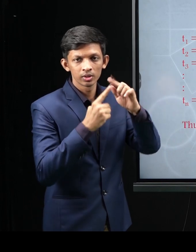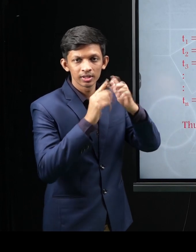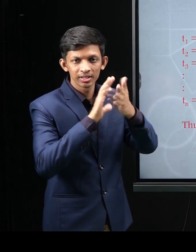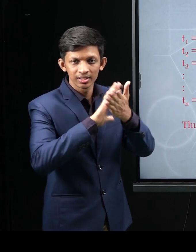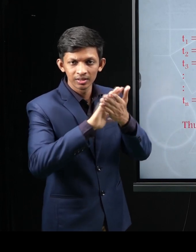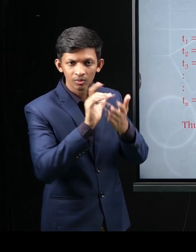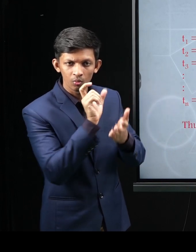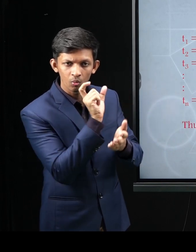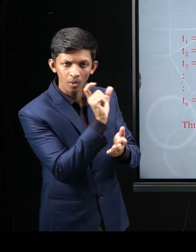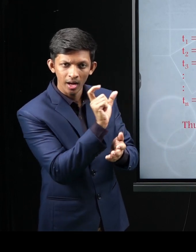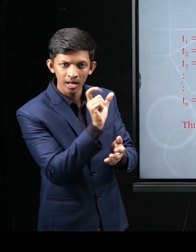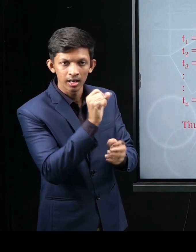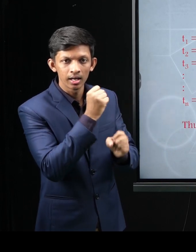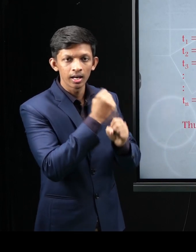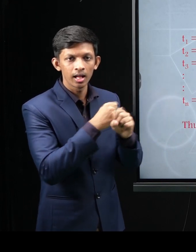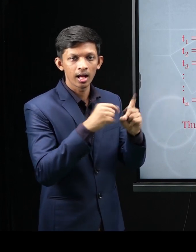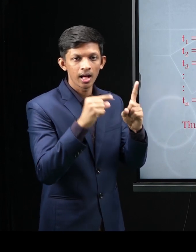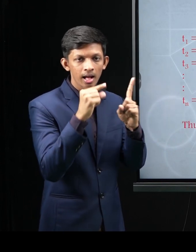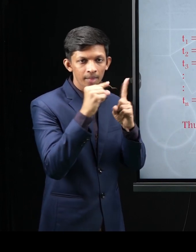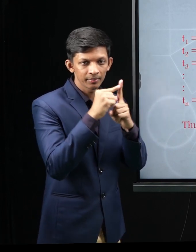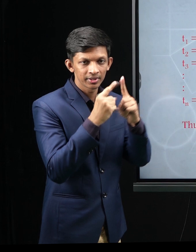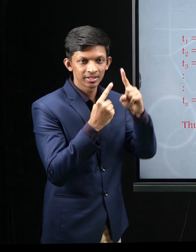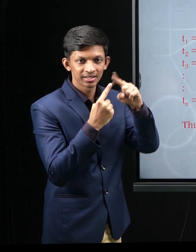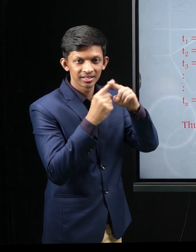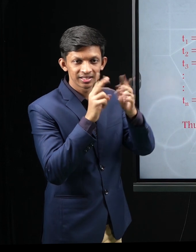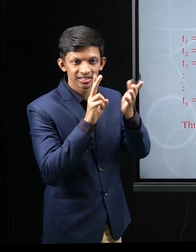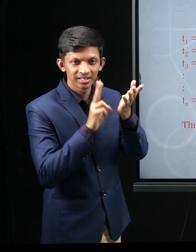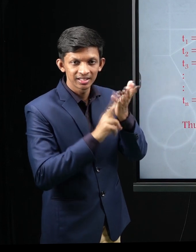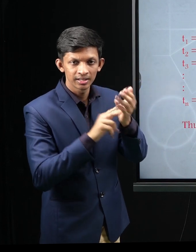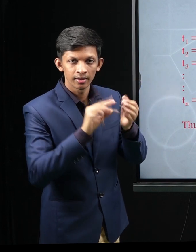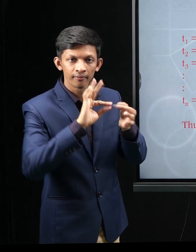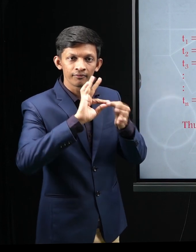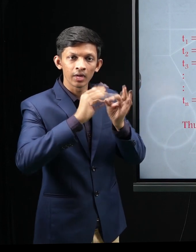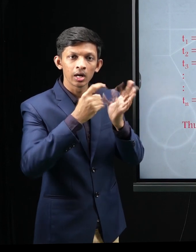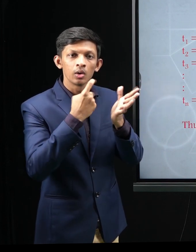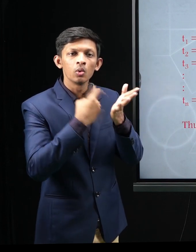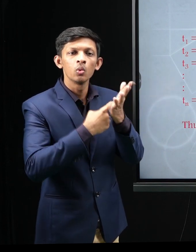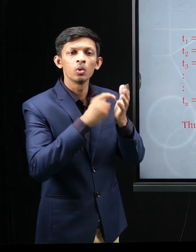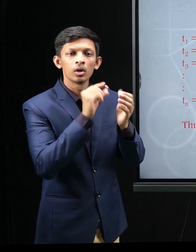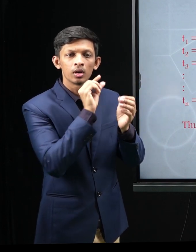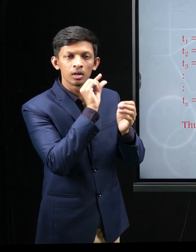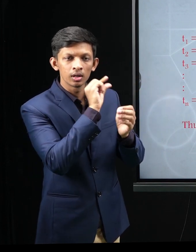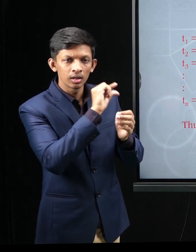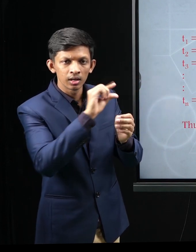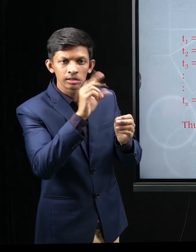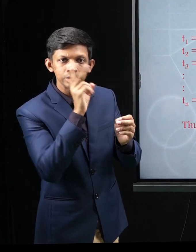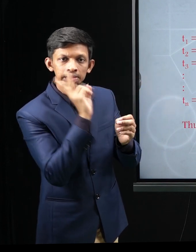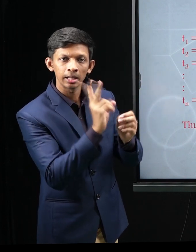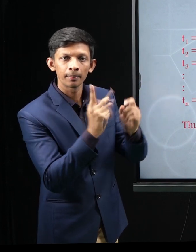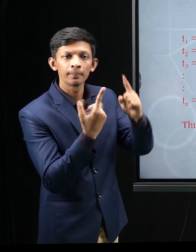to AR power of n minus 2 into R is equal to AR power of n minus 2